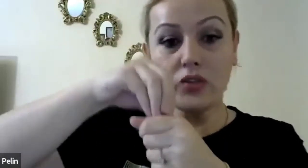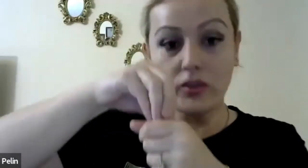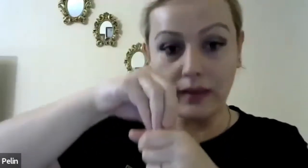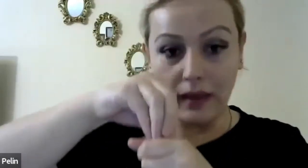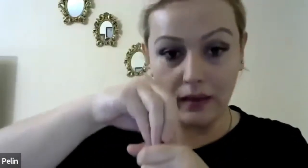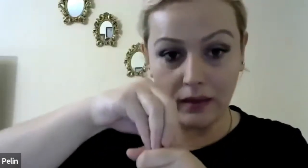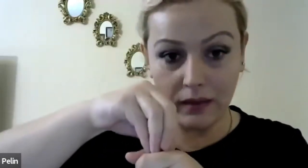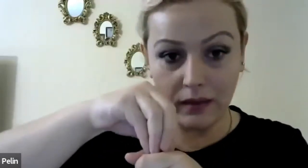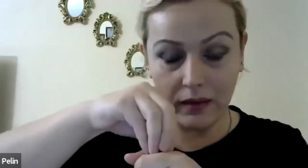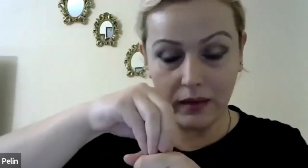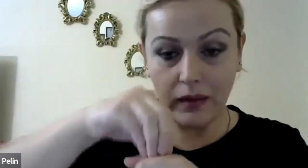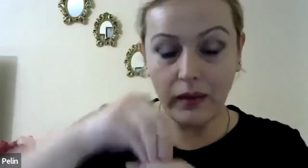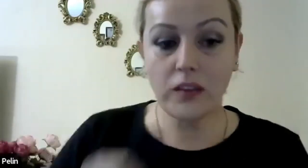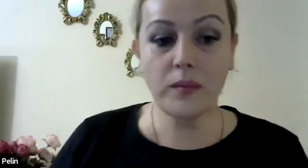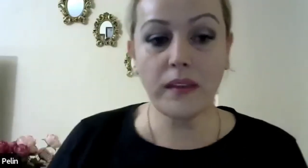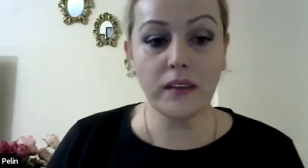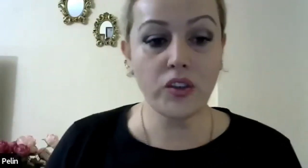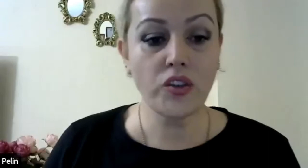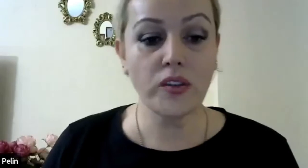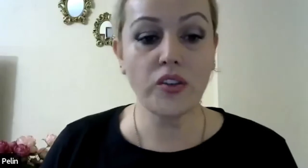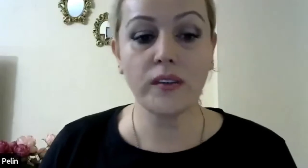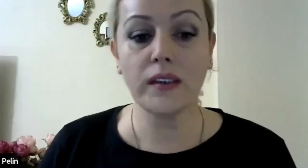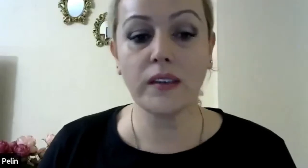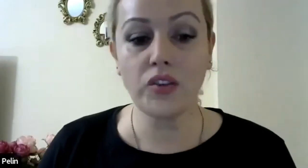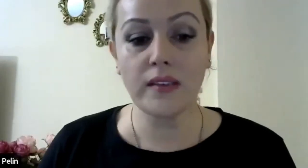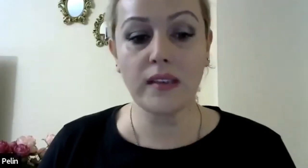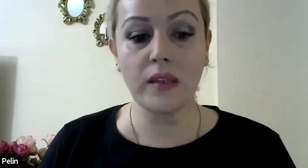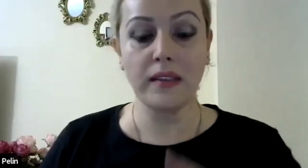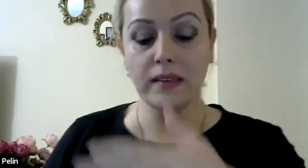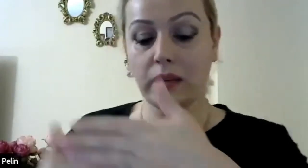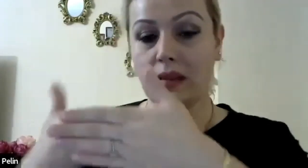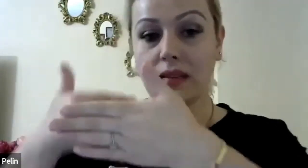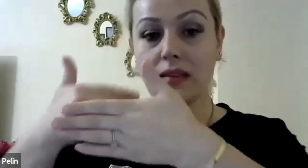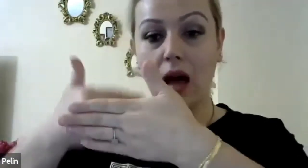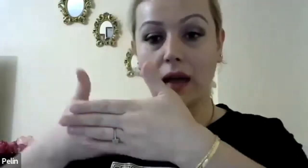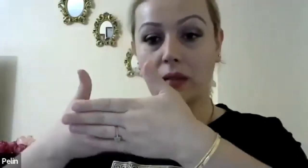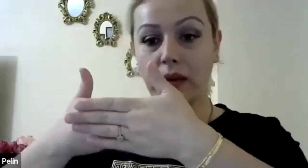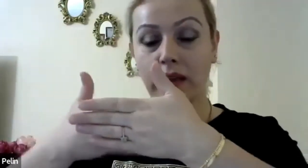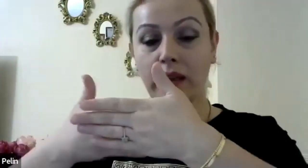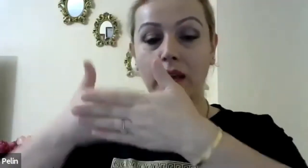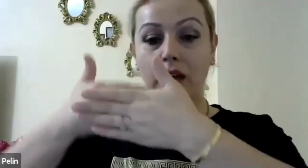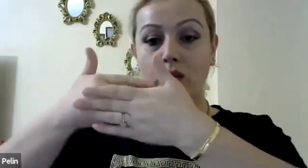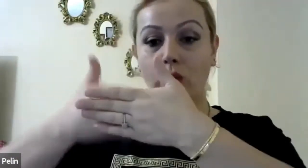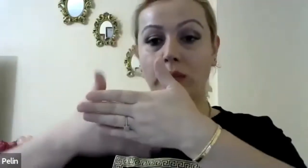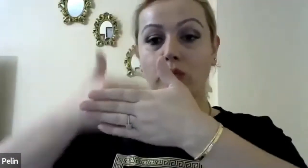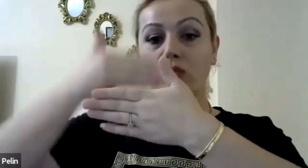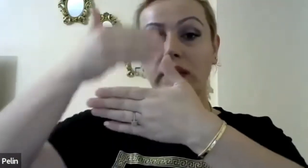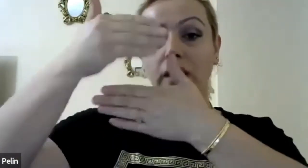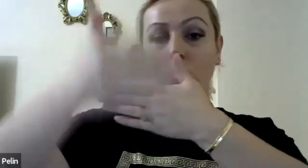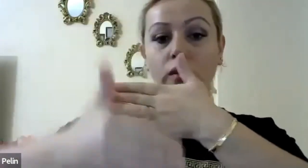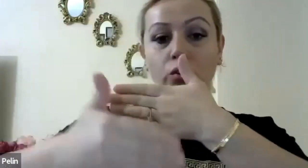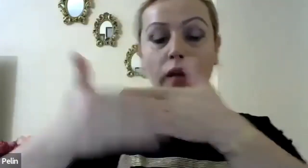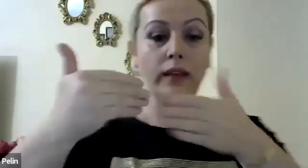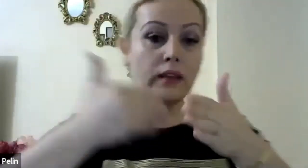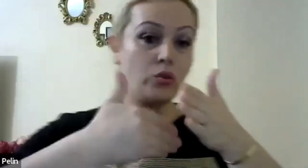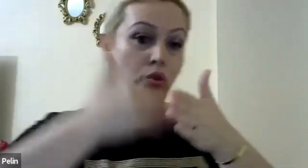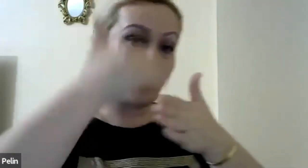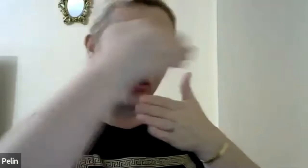içinde. Şimdi dış, dışında, dışarısı demek istediğimde ise sağ elimi sol elimin üzerinden öne doğru atlatıyorum bu